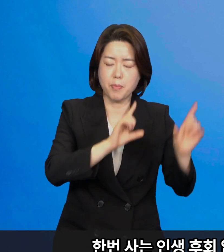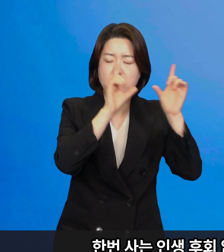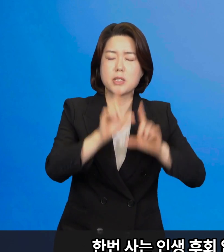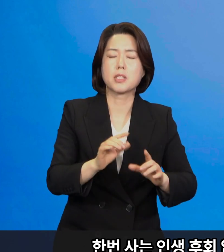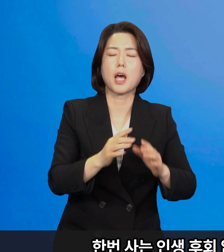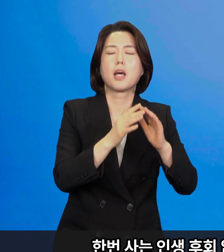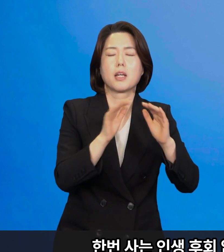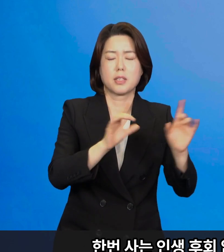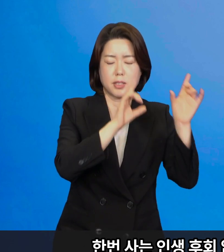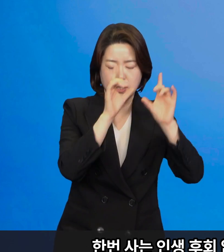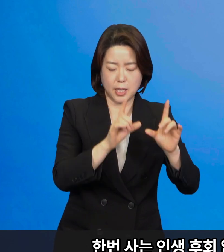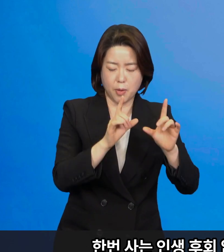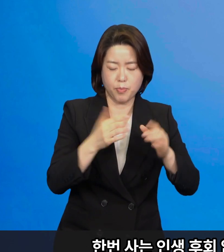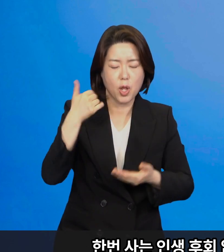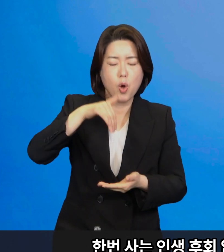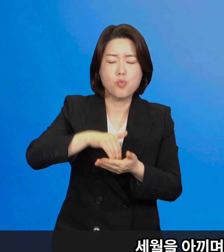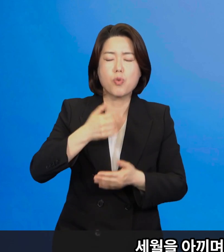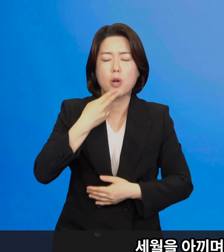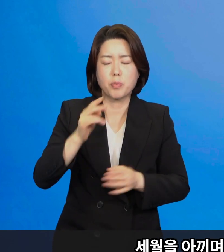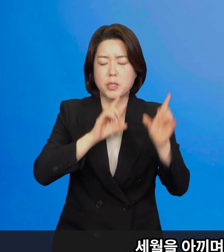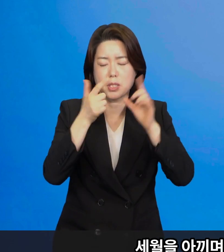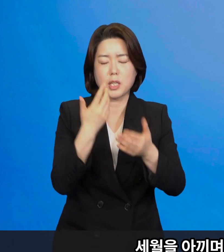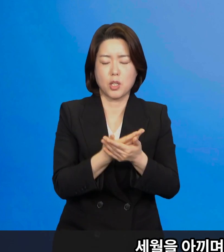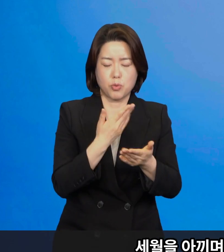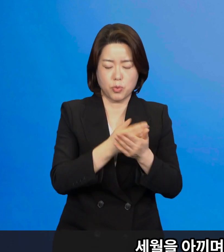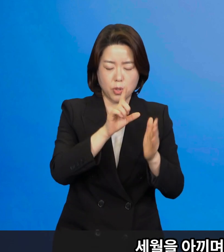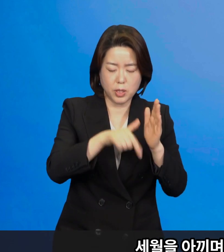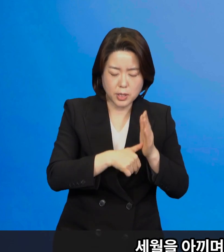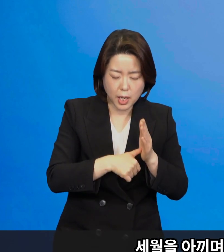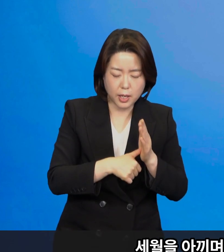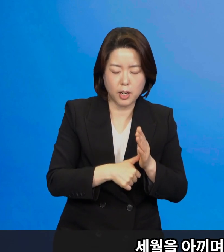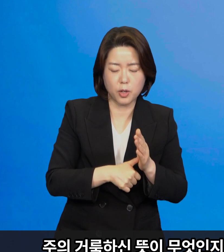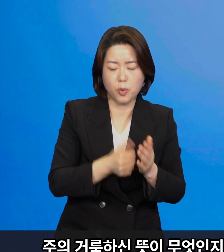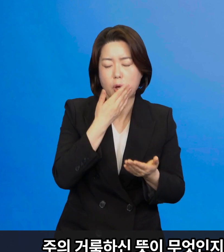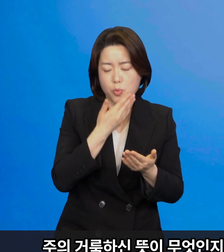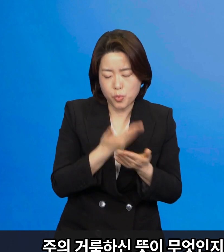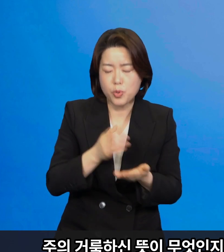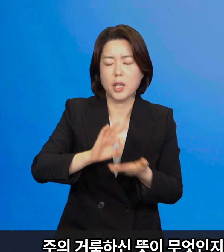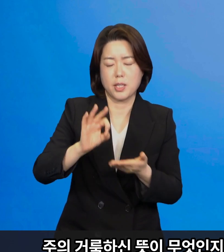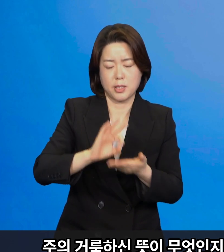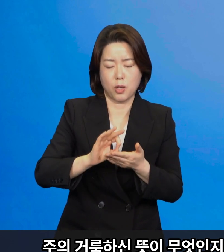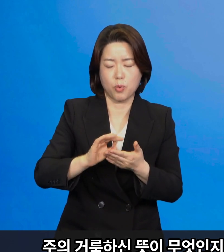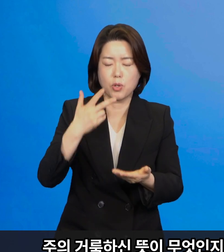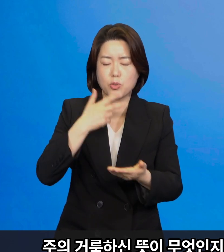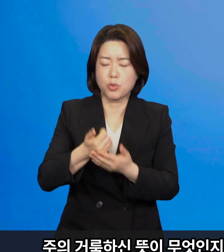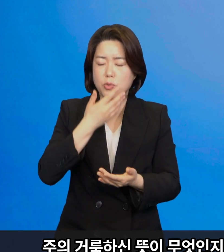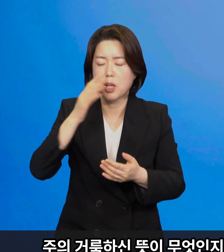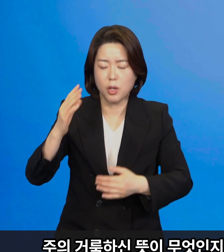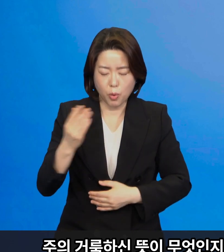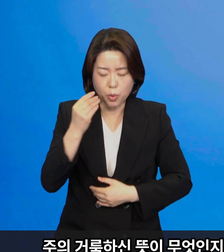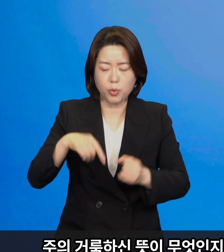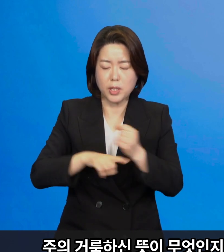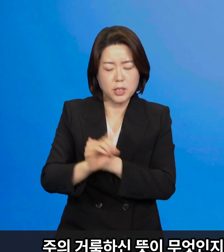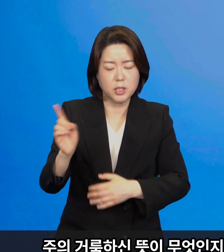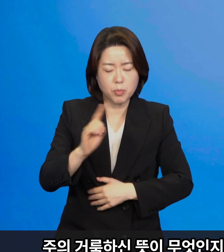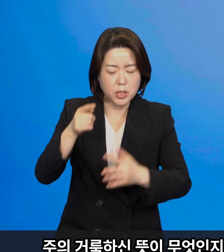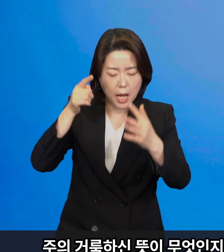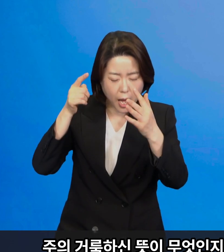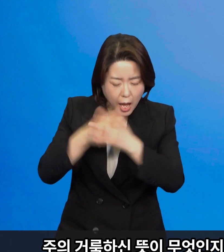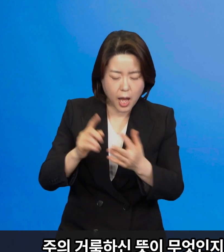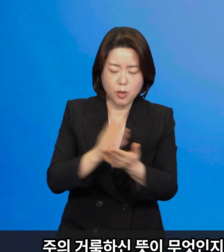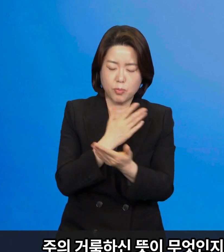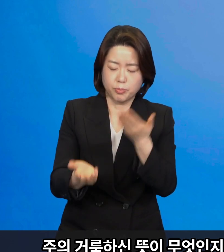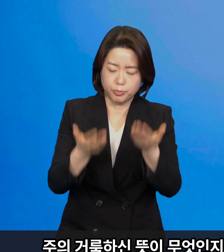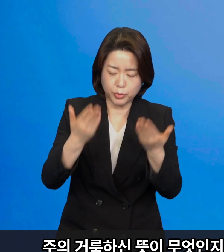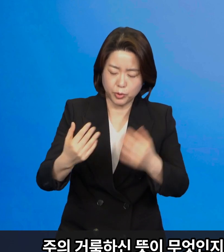인생, 후회 없는 삶 살게 하여 주시고 세월을 아끼며 살게 하여 주시고 주의 거룩하신 뜻이 무엇인지 알게 되는